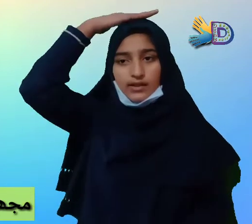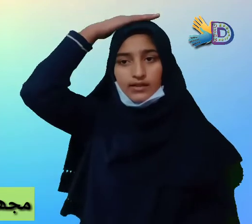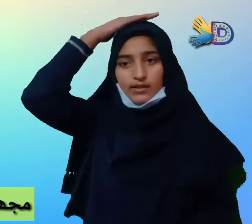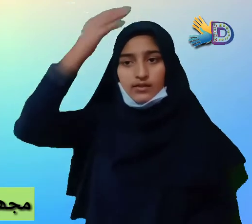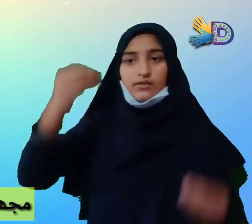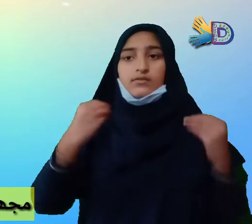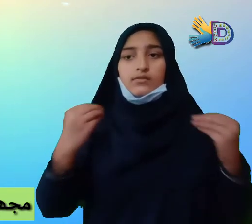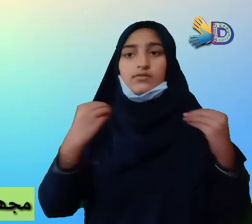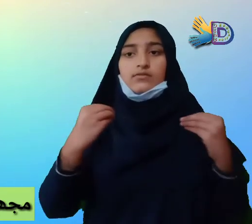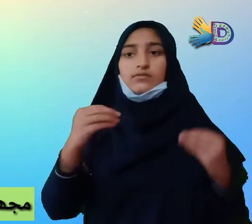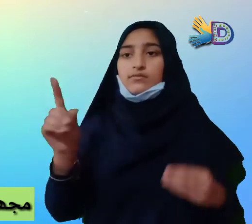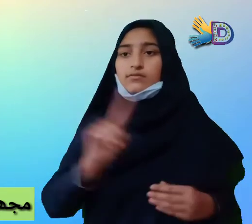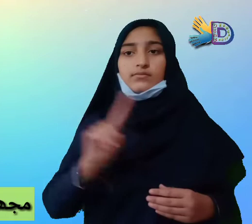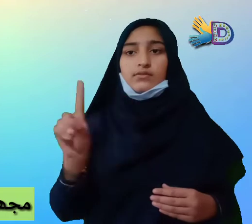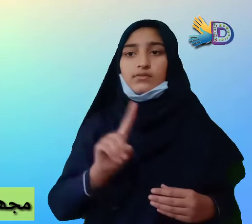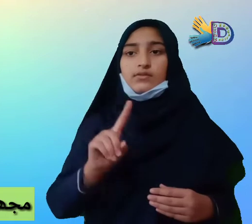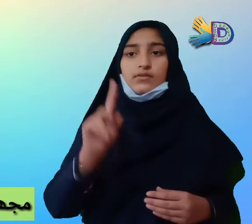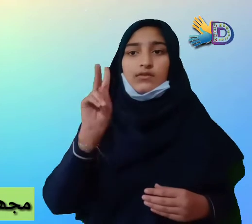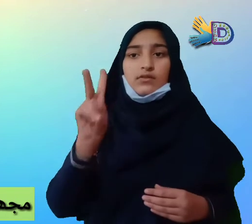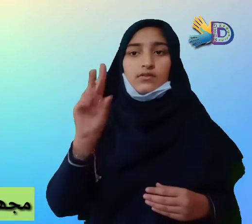एहसान मत करो।